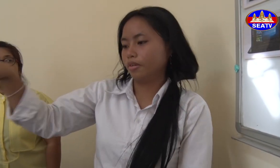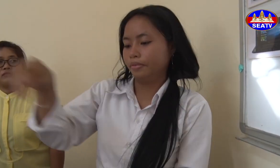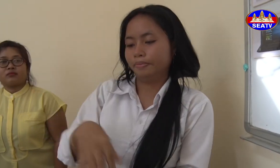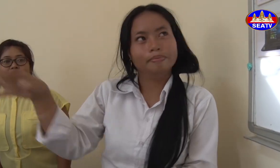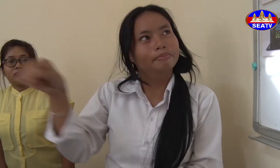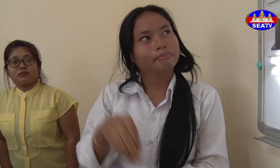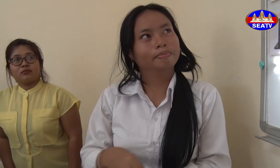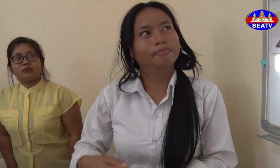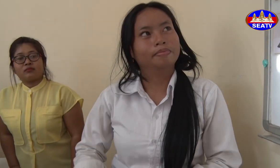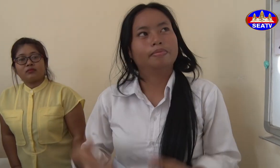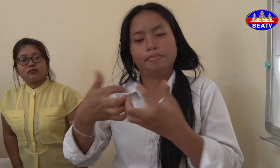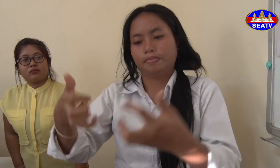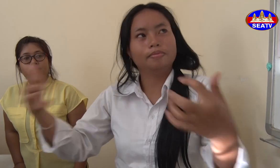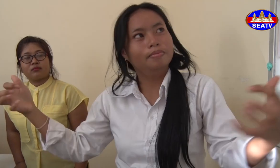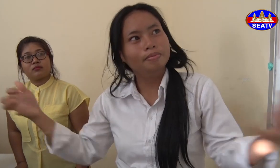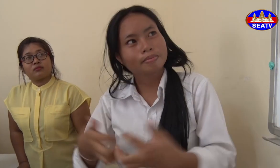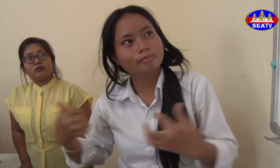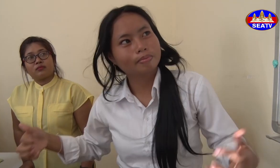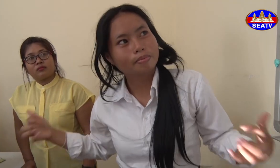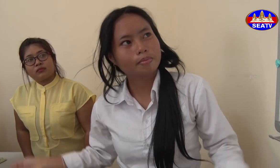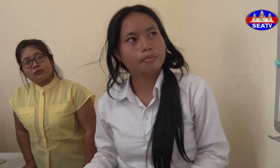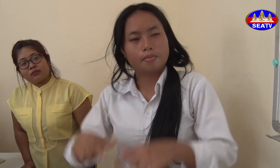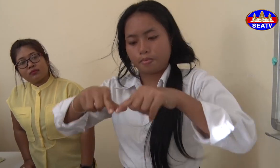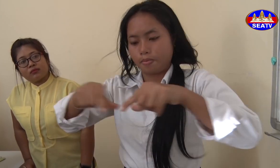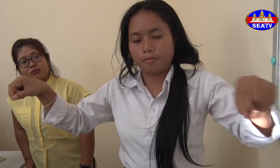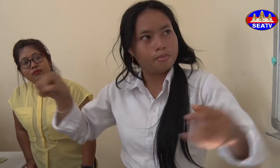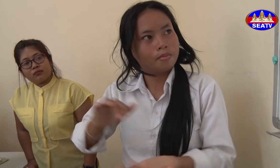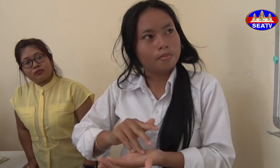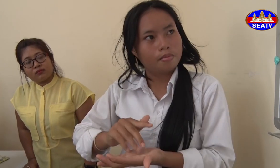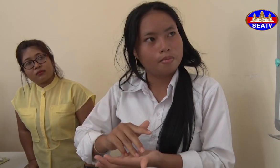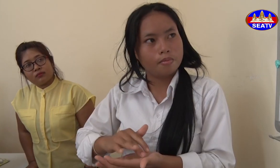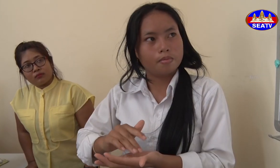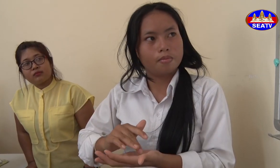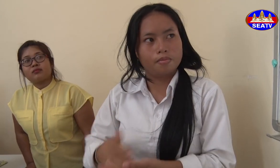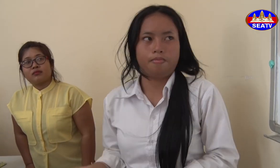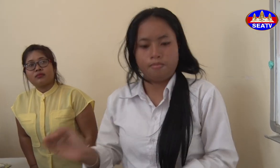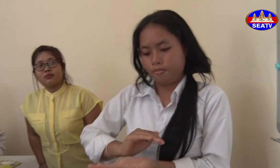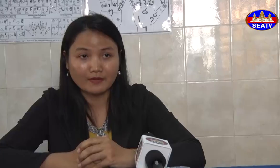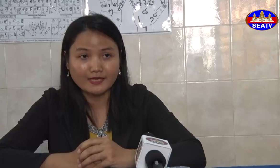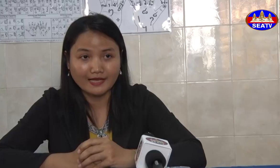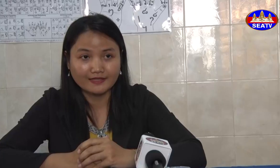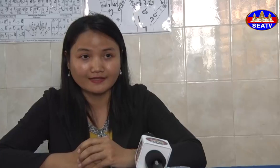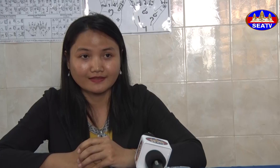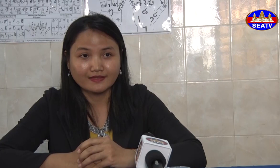ញ្ញាជាមូលដ្ឋានណាចាហើយបន្តមកទៀតបើគាត់ចង់ដឹងកាន់តែច្រើនទៀតអាចតំណងបានច្រើនគាត់បន្ថែម3ខែទៀត